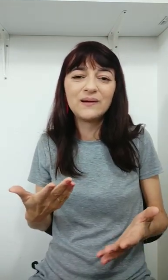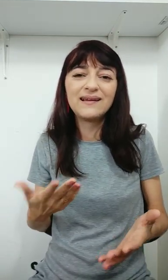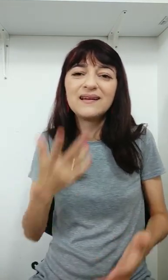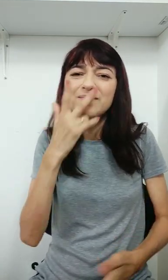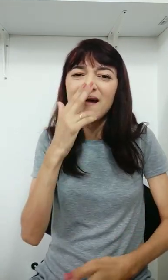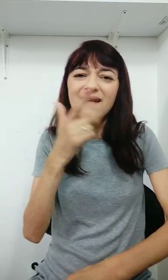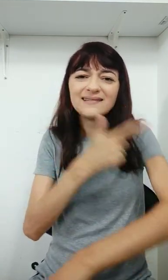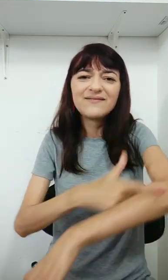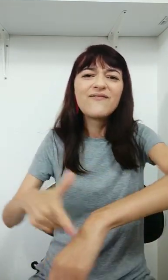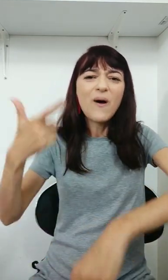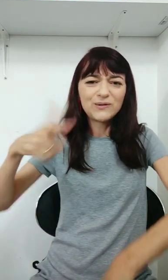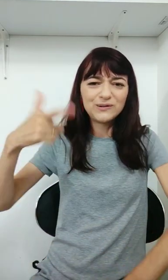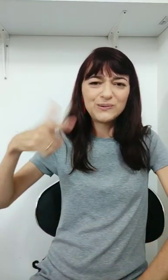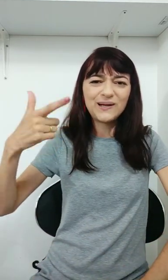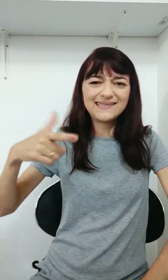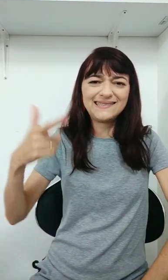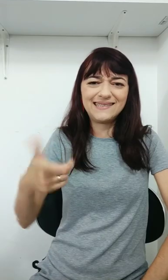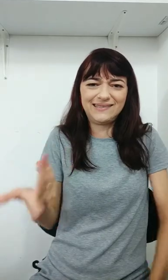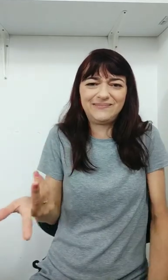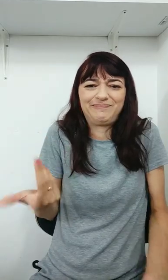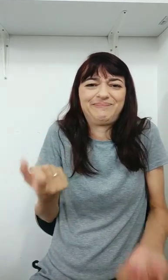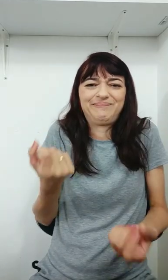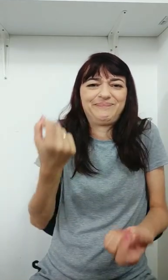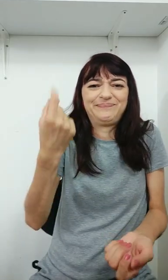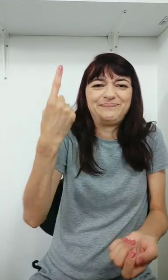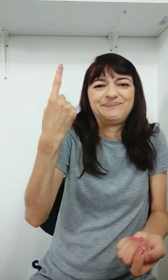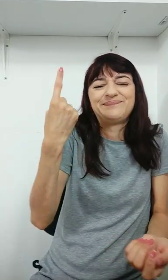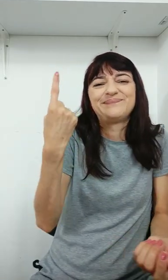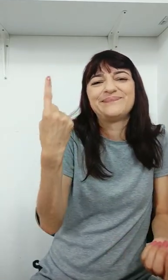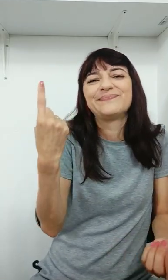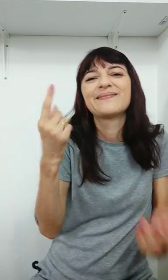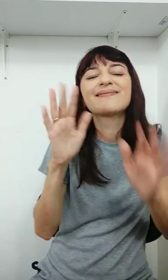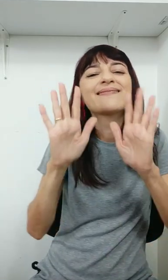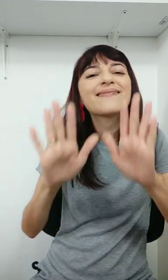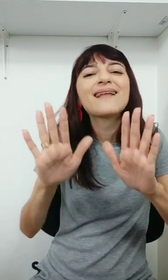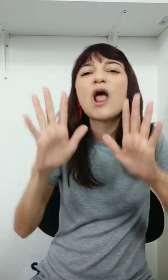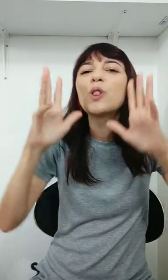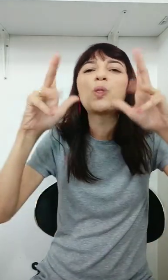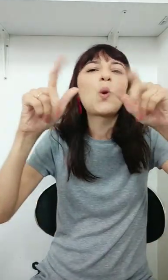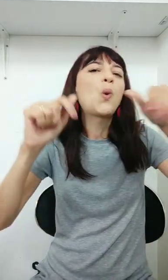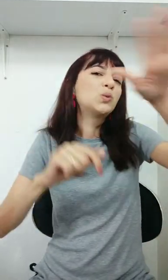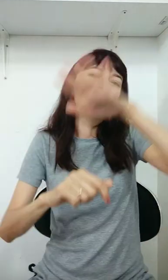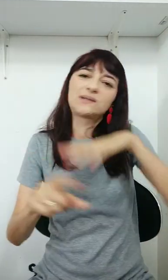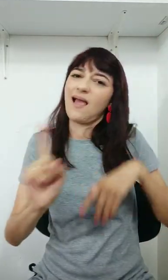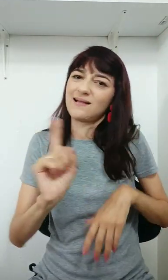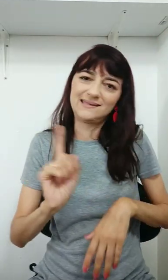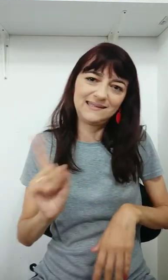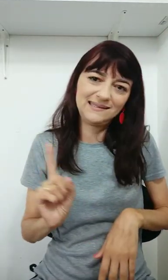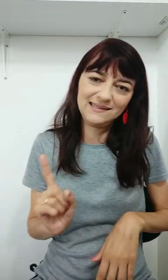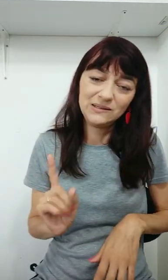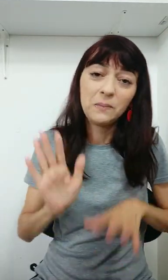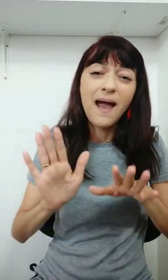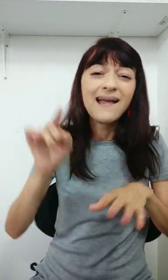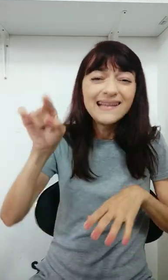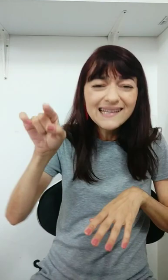comigo, mas o primeiro dia de aula, um surdo me perguntou, você é casada ou solteira? Né? Aí eu falei, não, gente, não é todos, a gente não